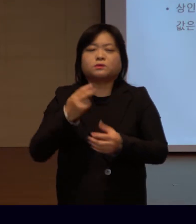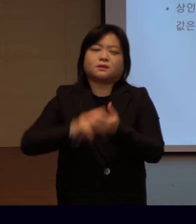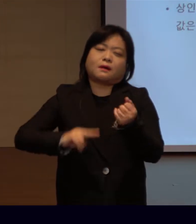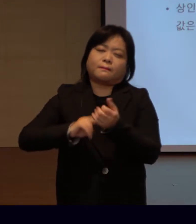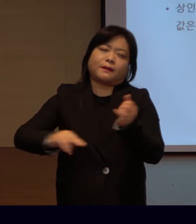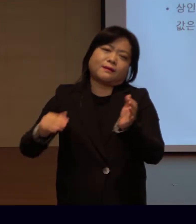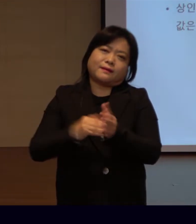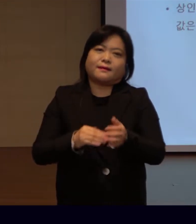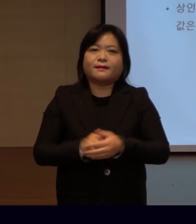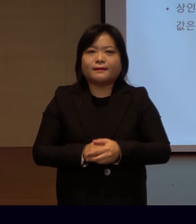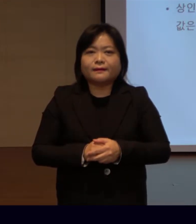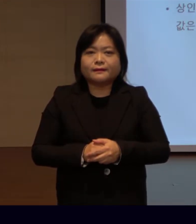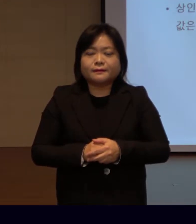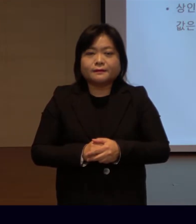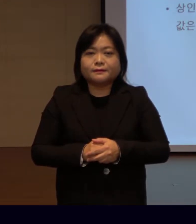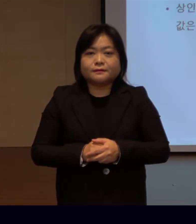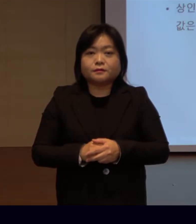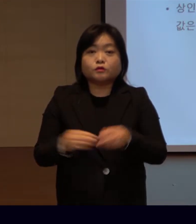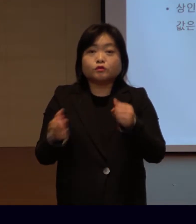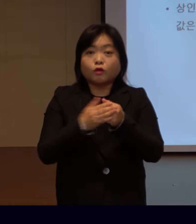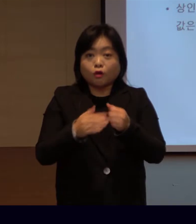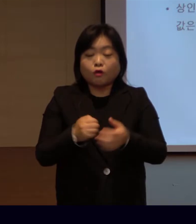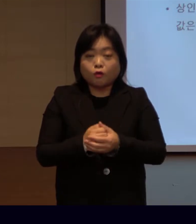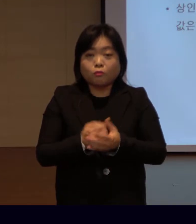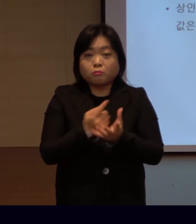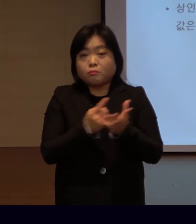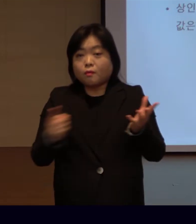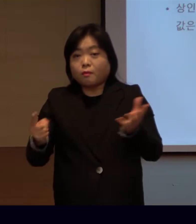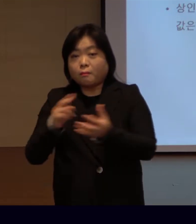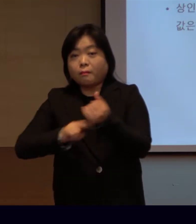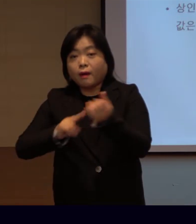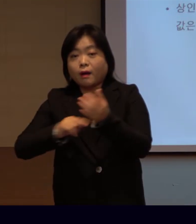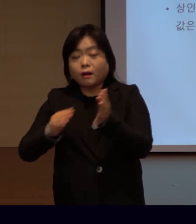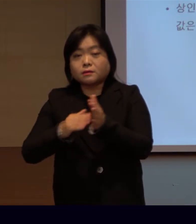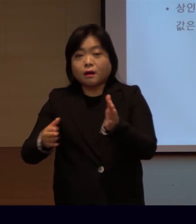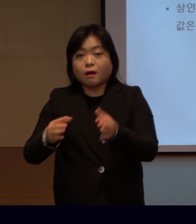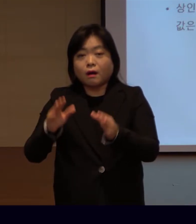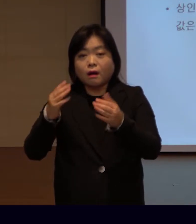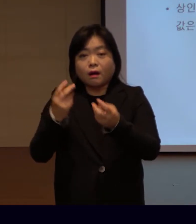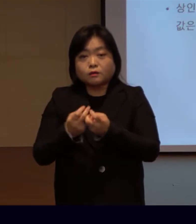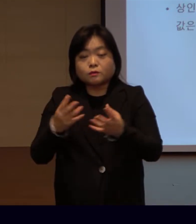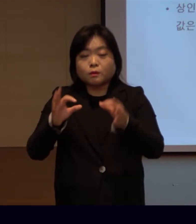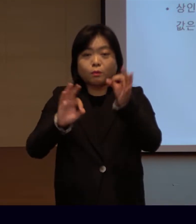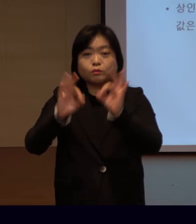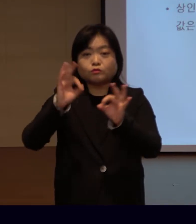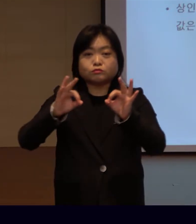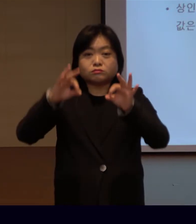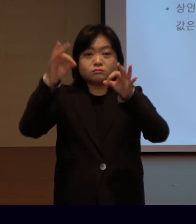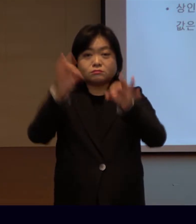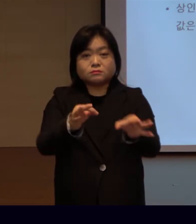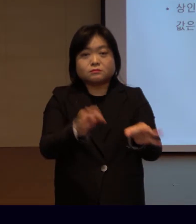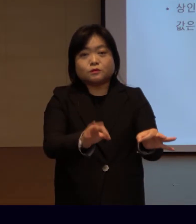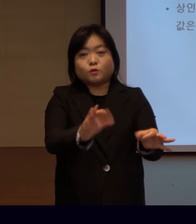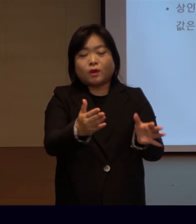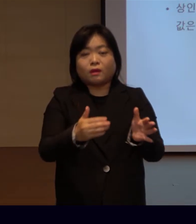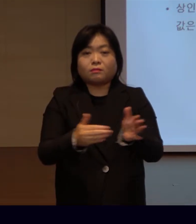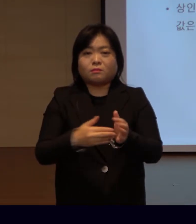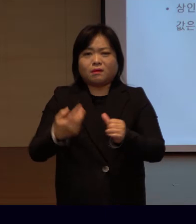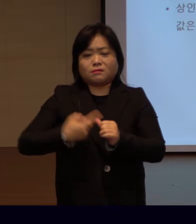팝니다. 그리고 그러니까 포도값이 떨어지겠죠. 비난 상관없어요. 뭐 떠들어라.